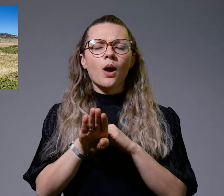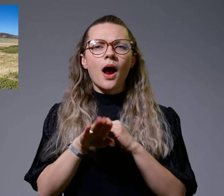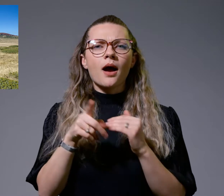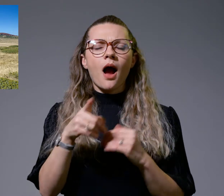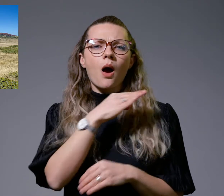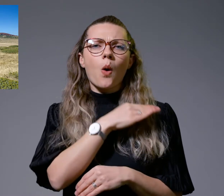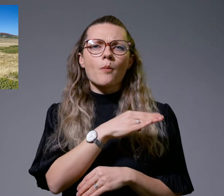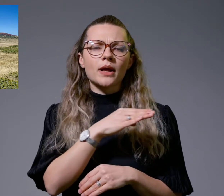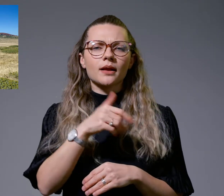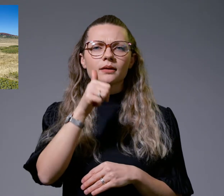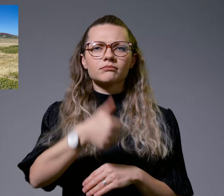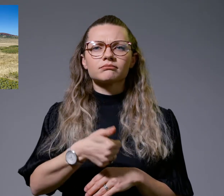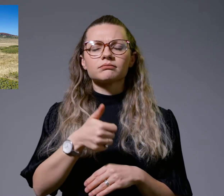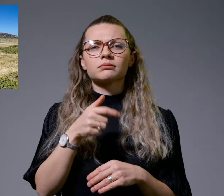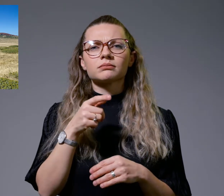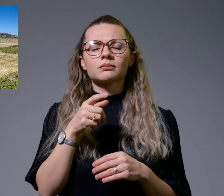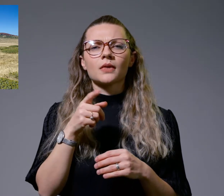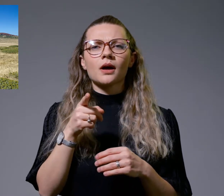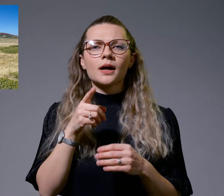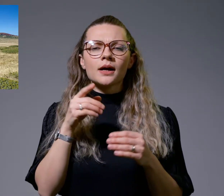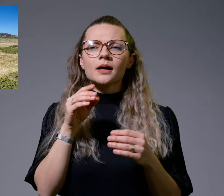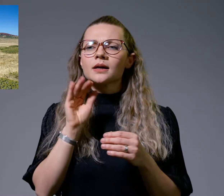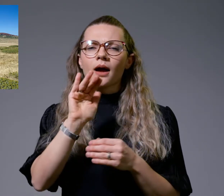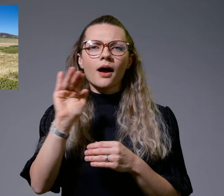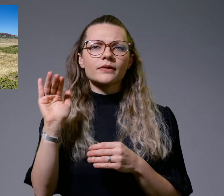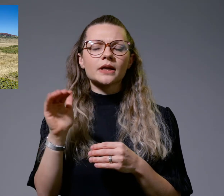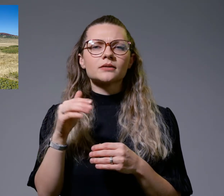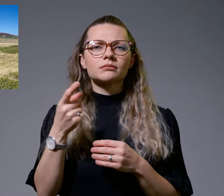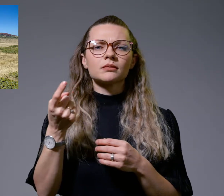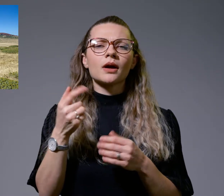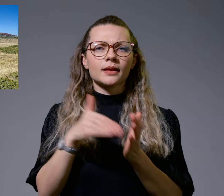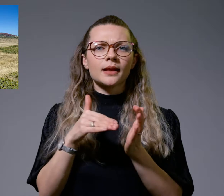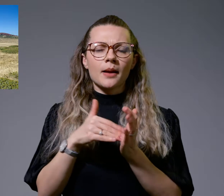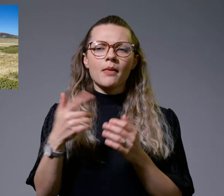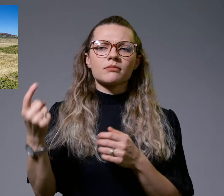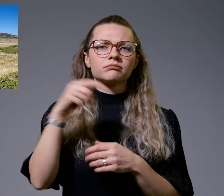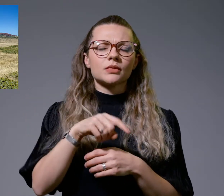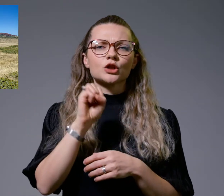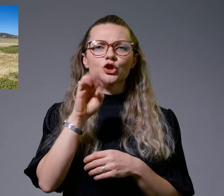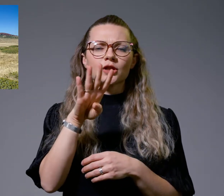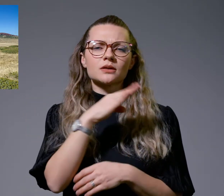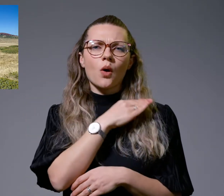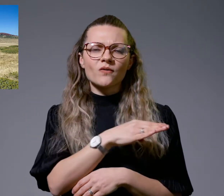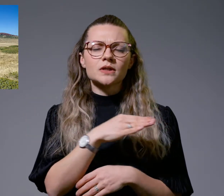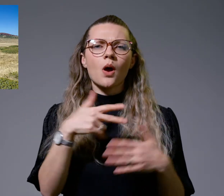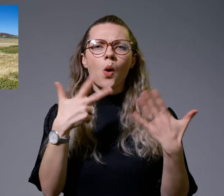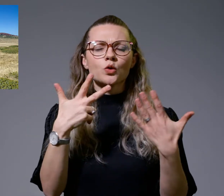на единиците. Испратете 14 офицери и 8 војници,